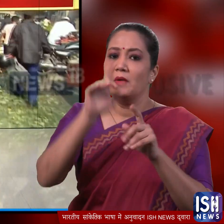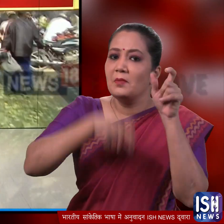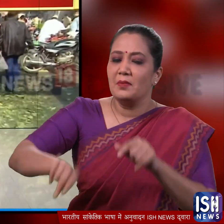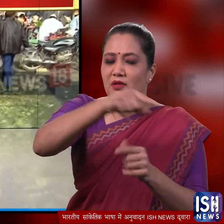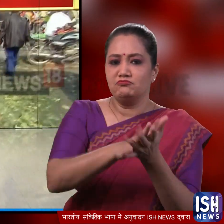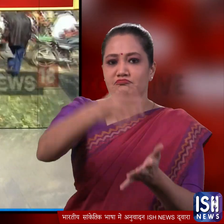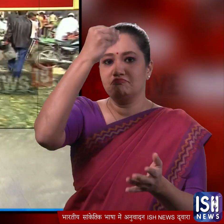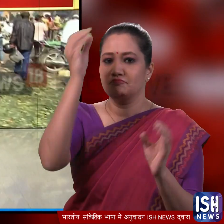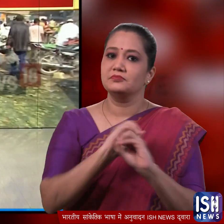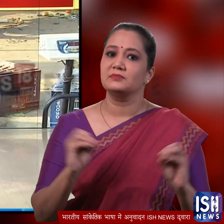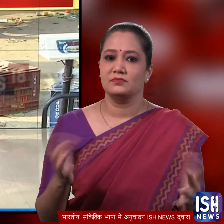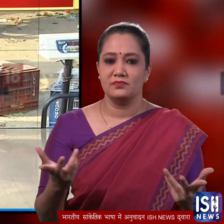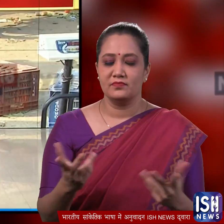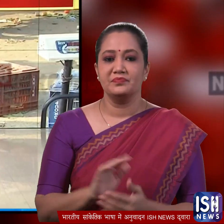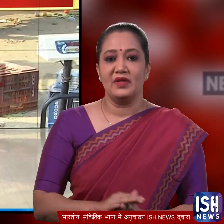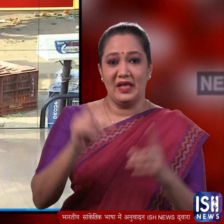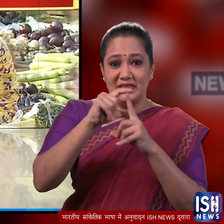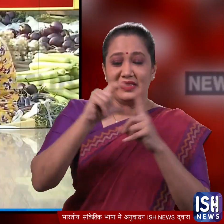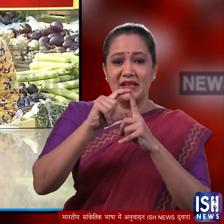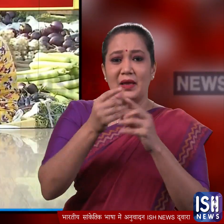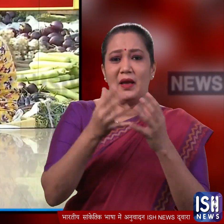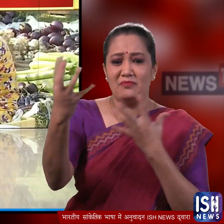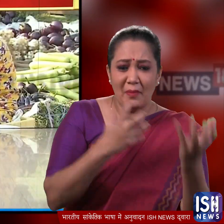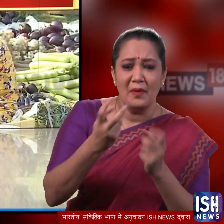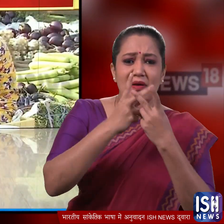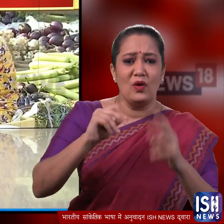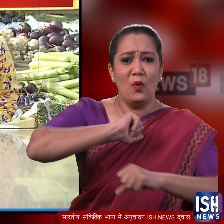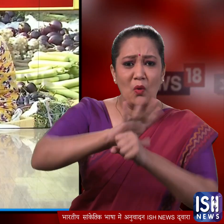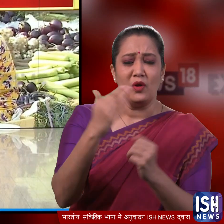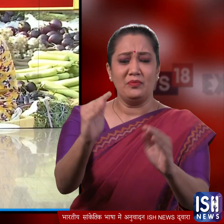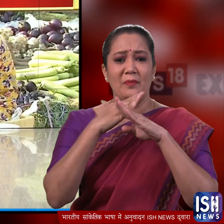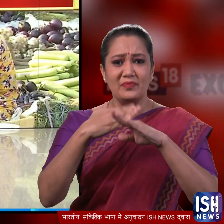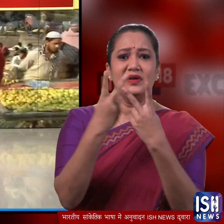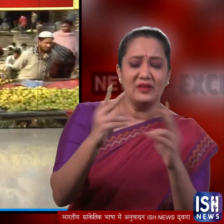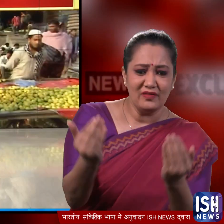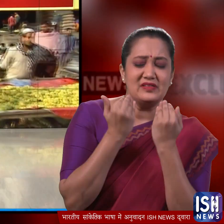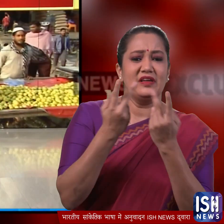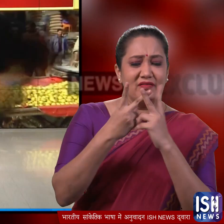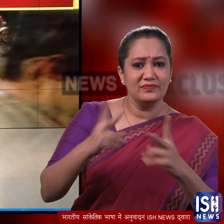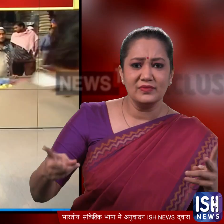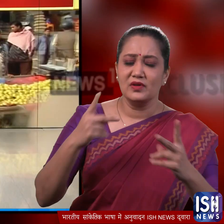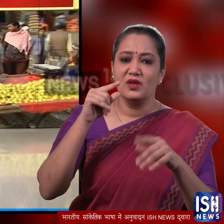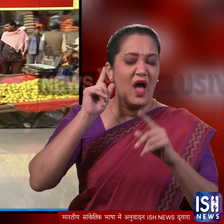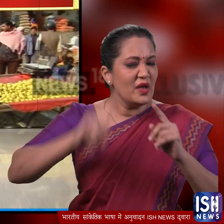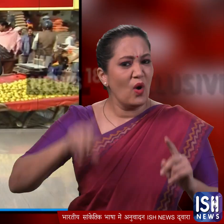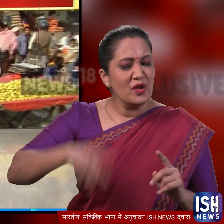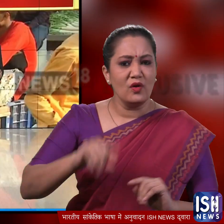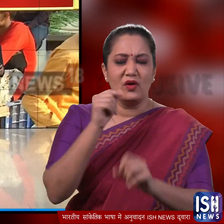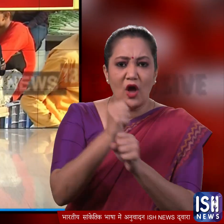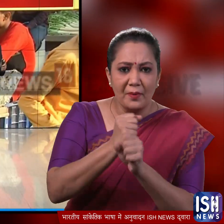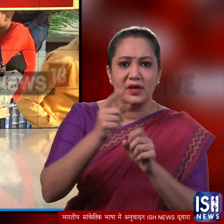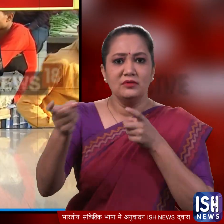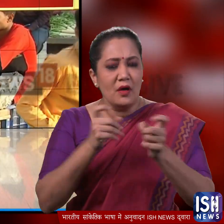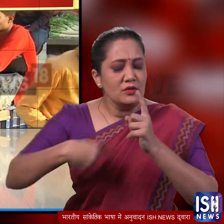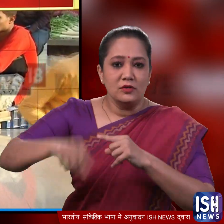लोग इससे सबक लेने को तैयार नहीं दिख रहे। देश की राजधानी दिल्ली के बाजारों में कोरोना से बचाव के नियमों की अनदेखी से सरकार और